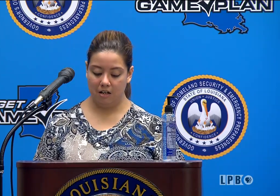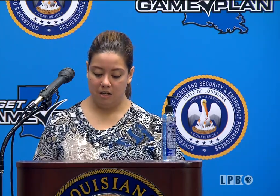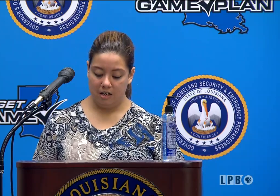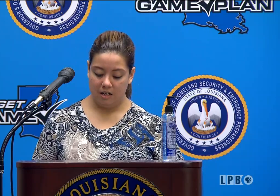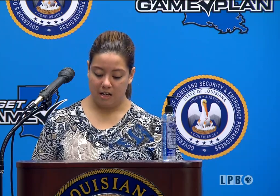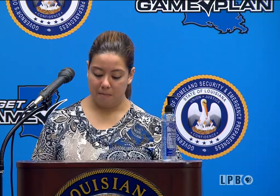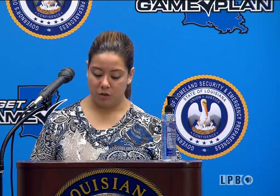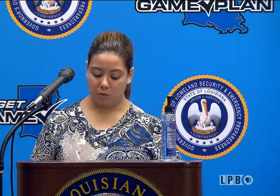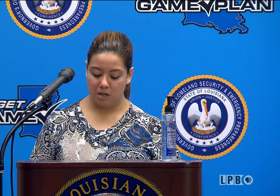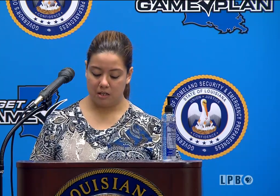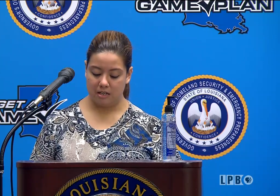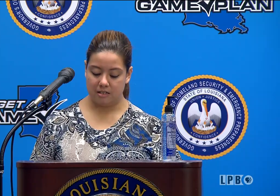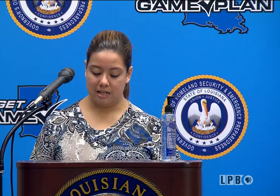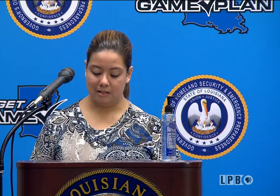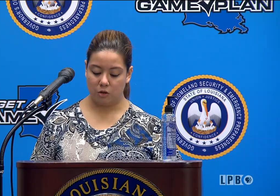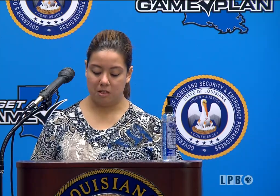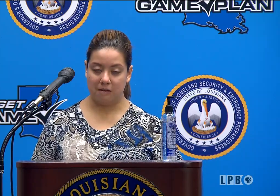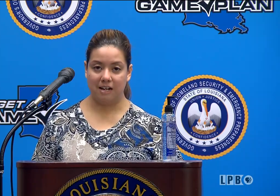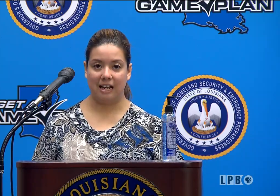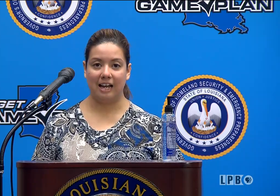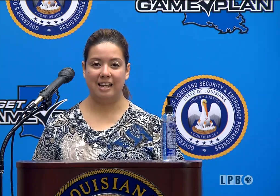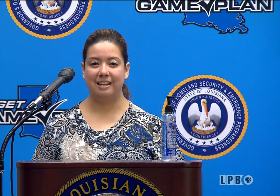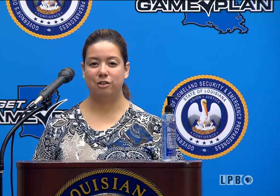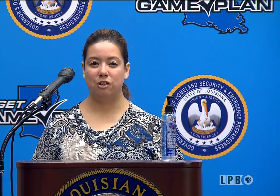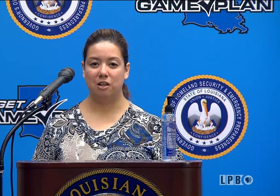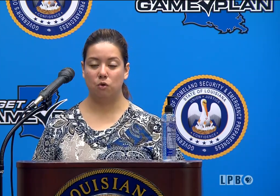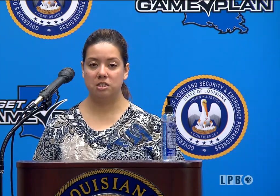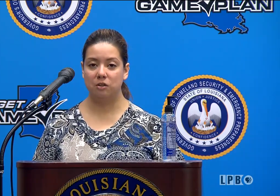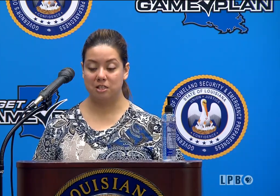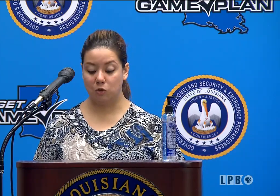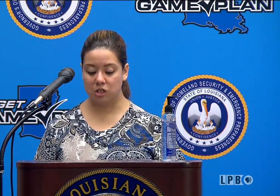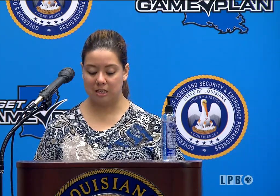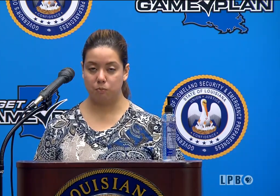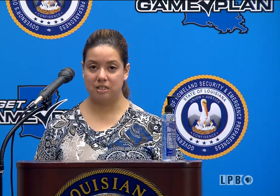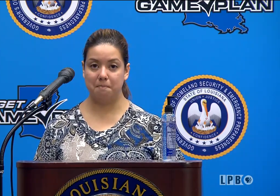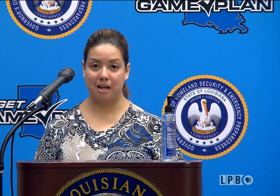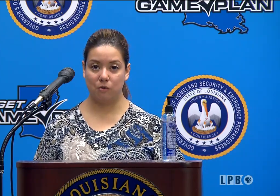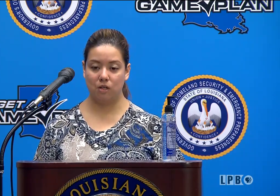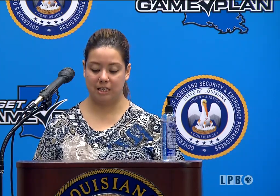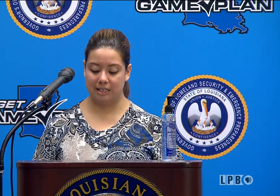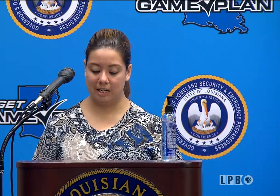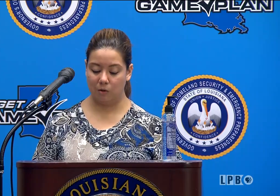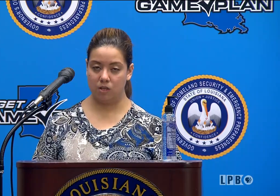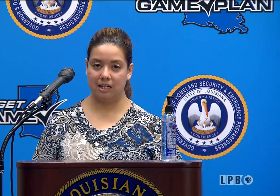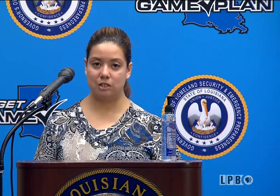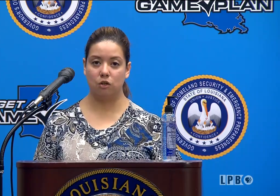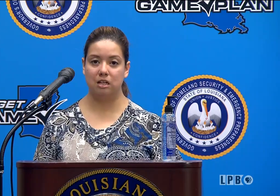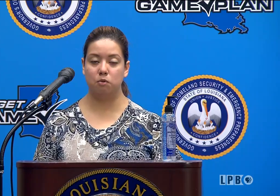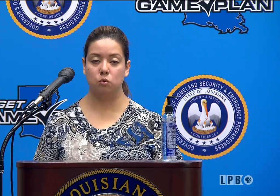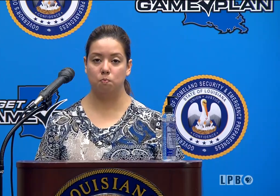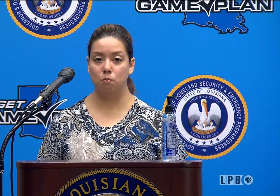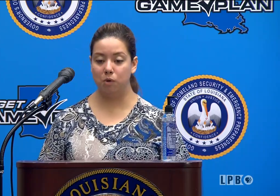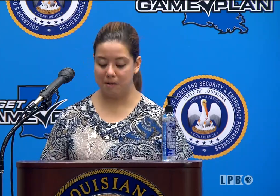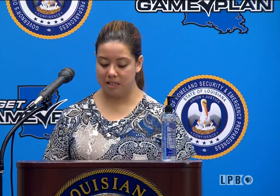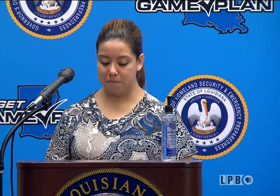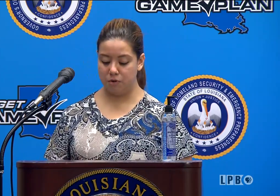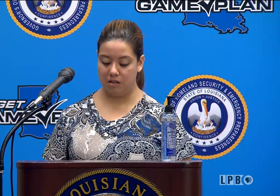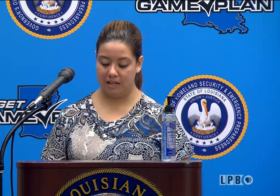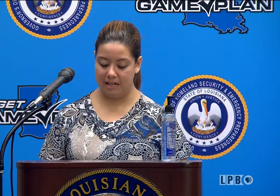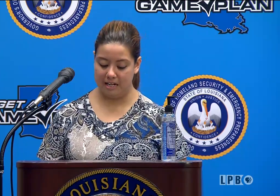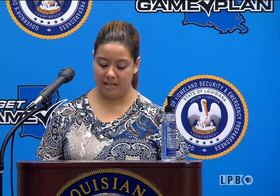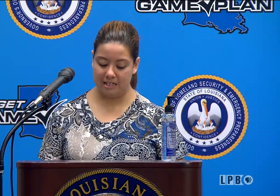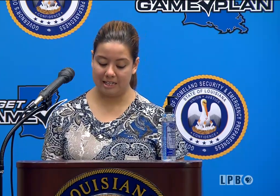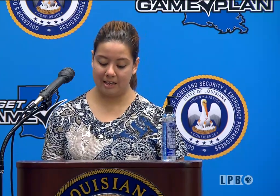Atchafalaya. Hay la tormenta van a caer dentro de 12 o 18 horas después de Marco, así que tengan en cuenta que solo tenemos un breve